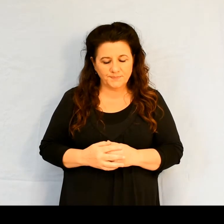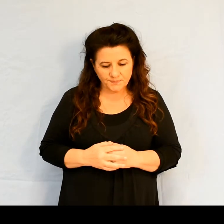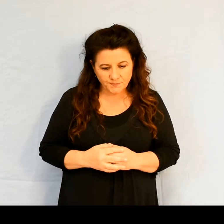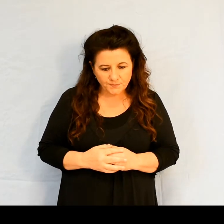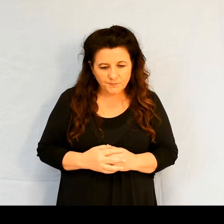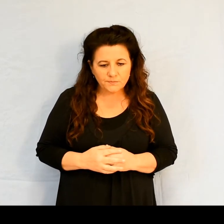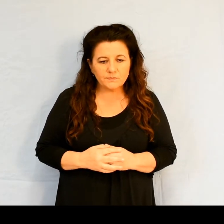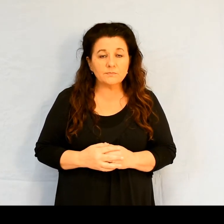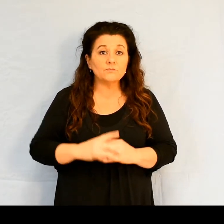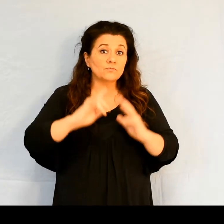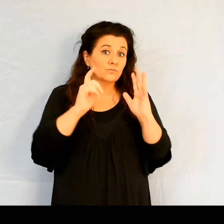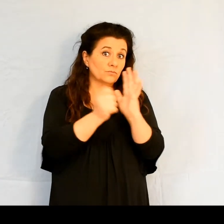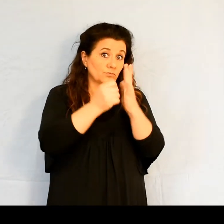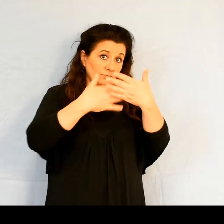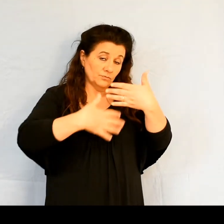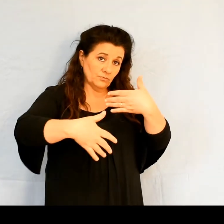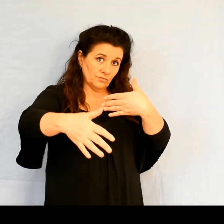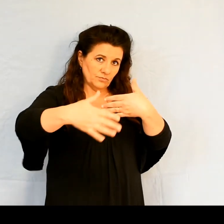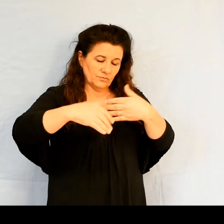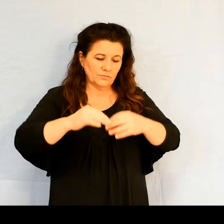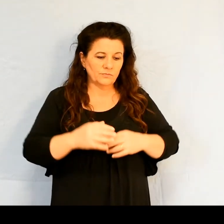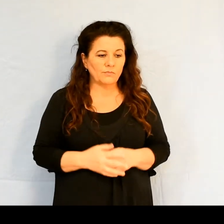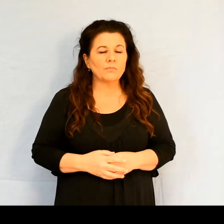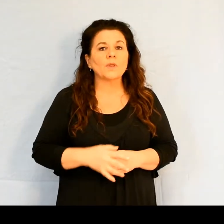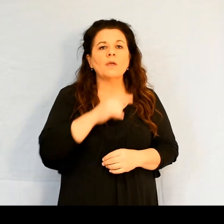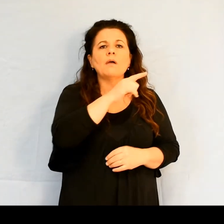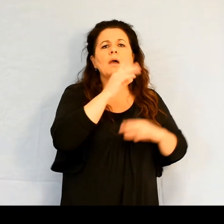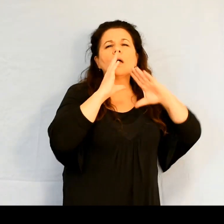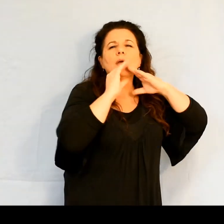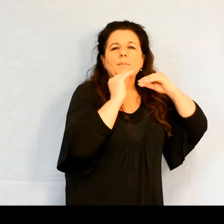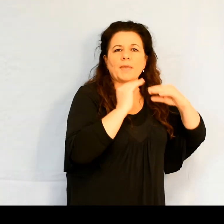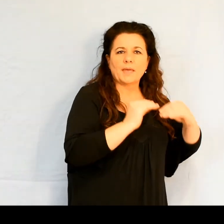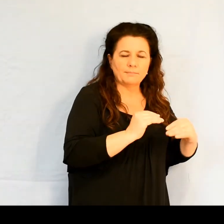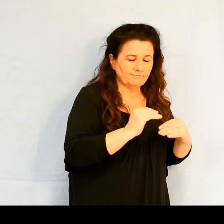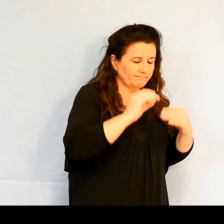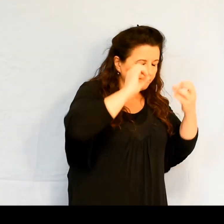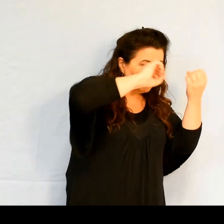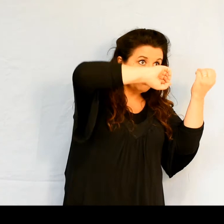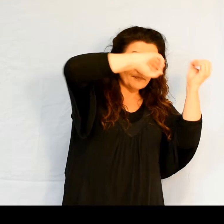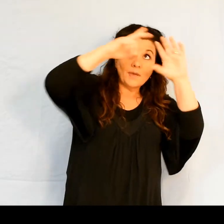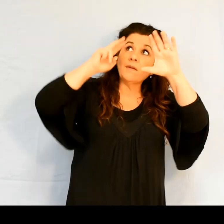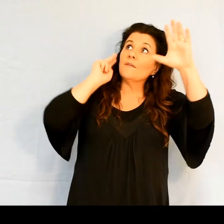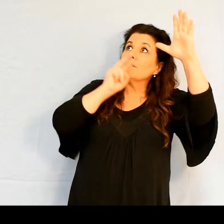En ces jours-là, la parole du Seigneur fut adressée à Abraham dans une vision.